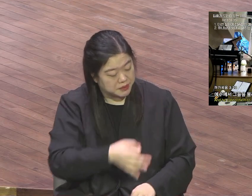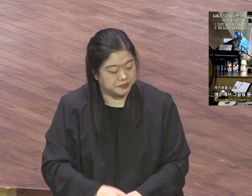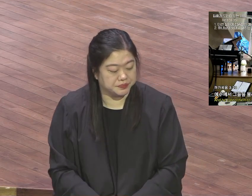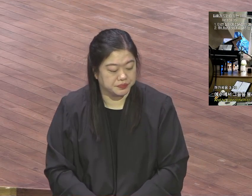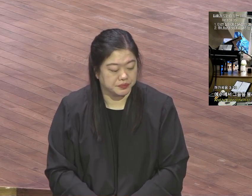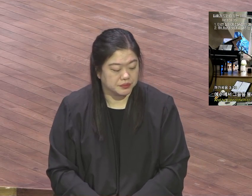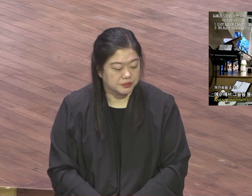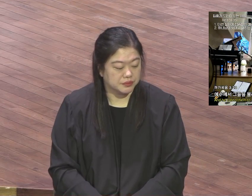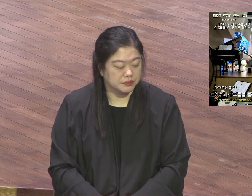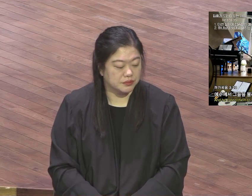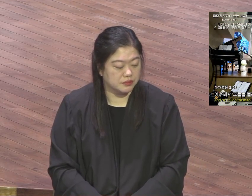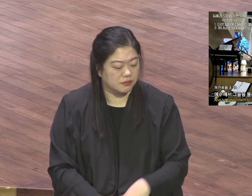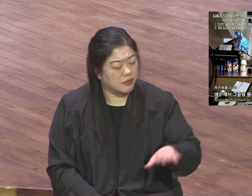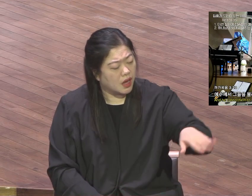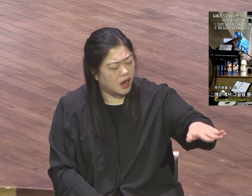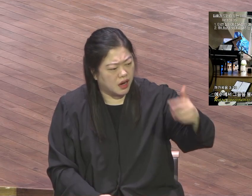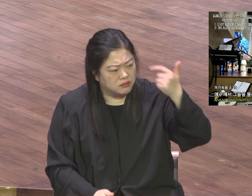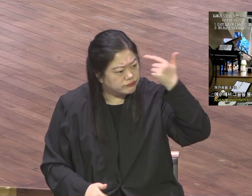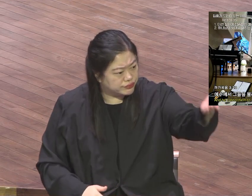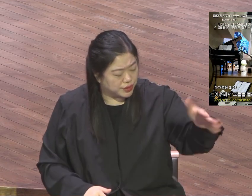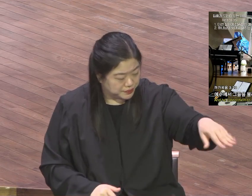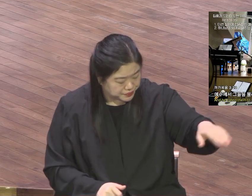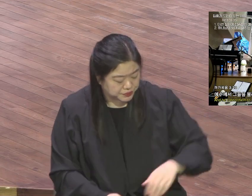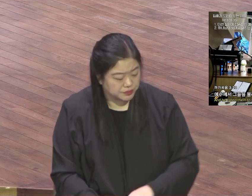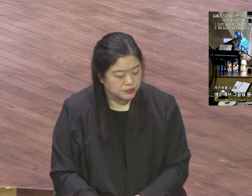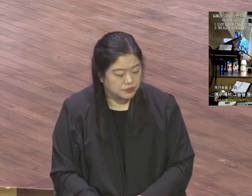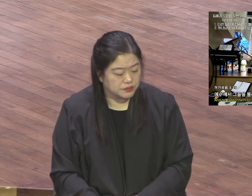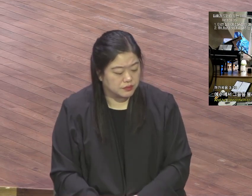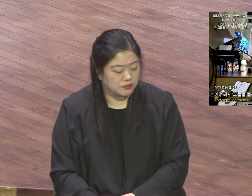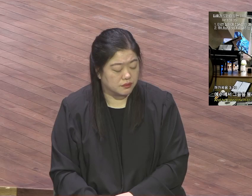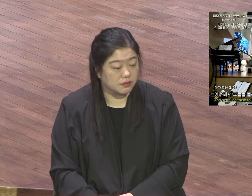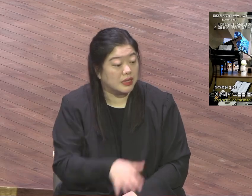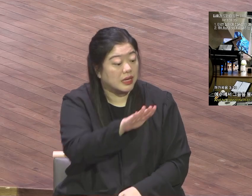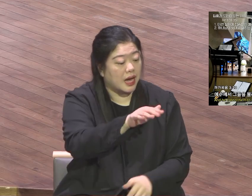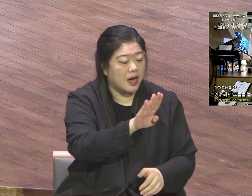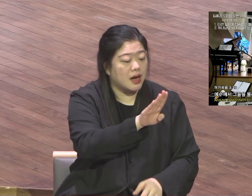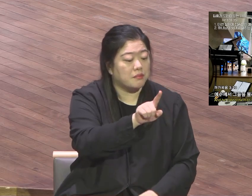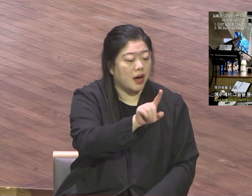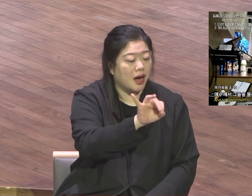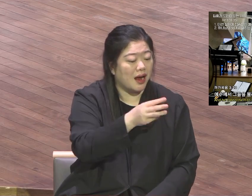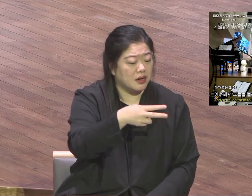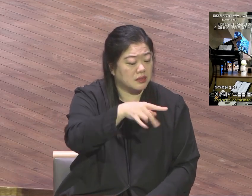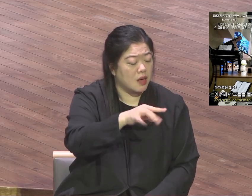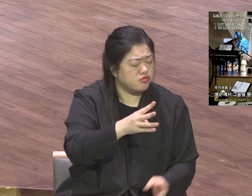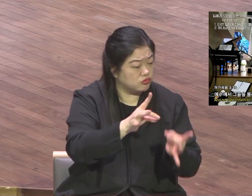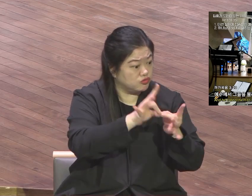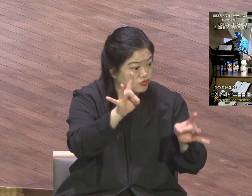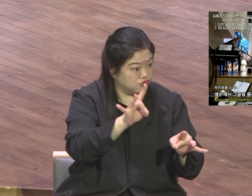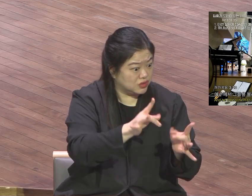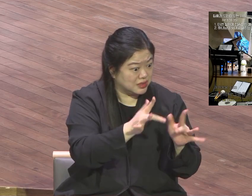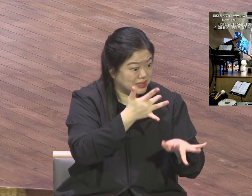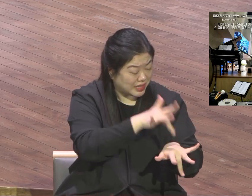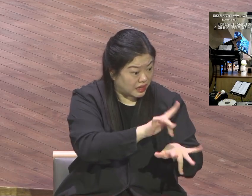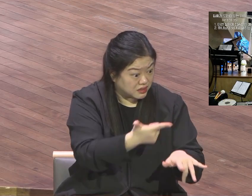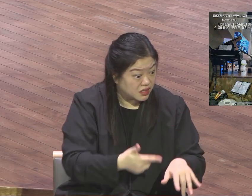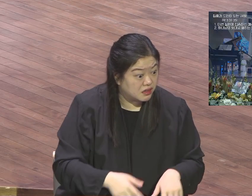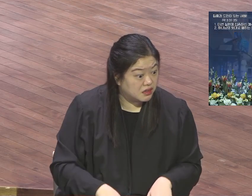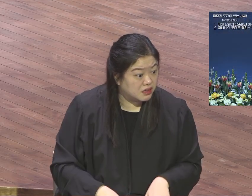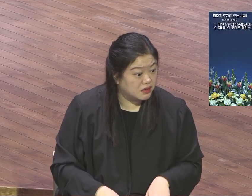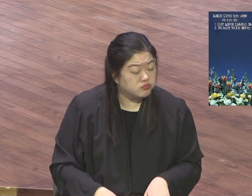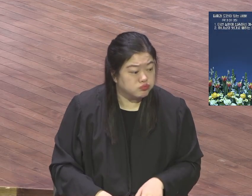그들을 불러다가 비유로 말씀하시되 사단이 어찌 사단을 쫓아낼 수 있느냐?